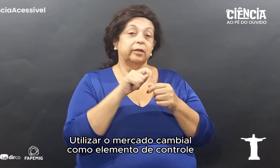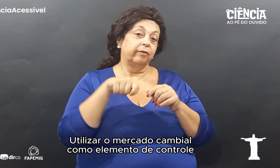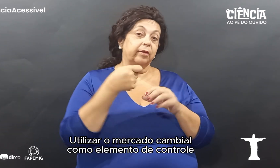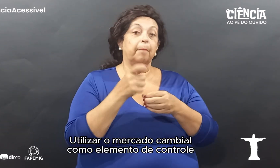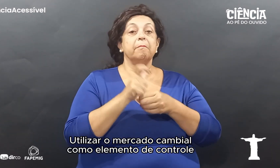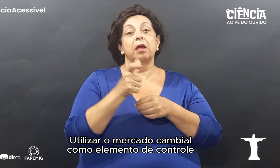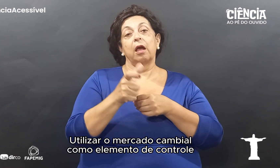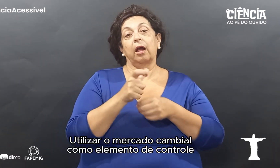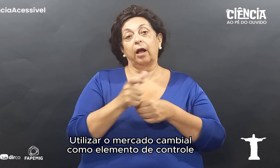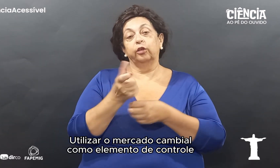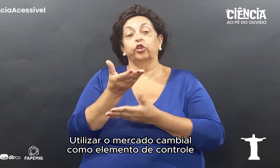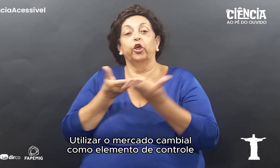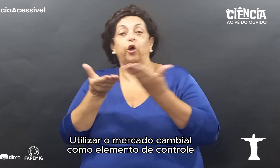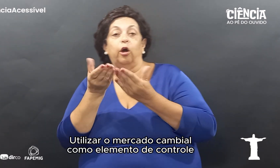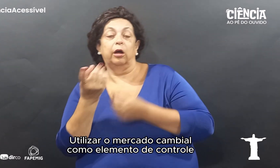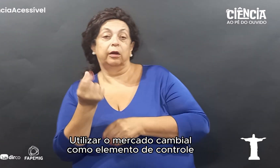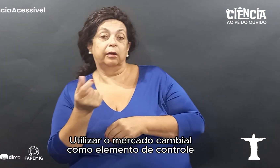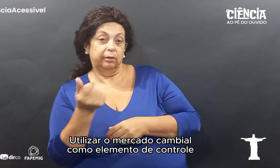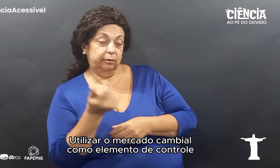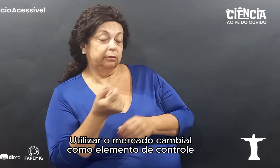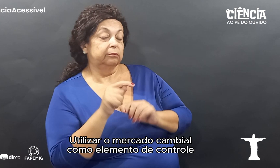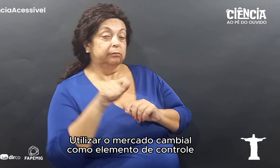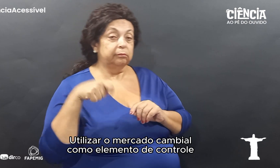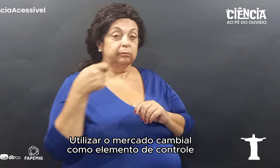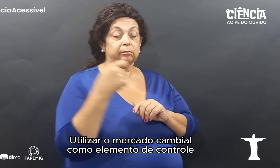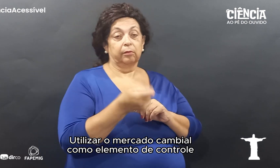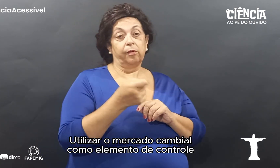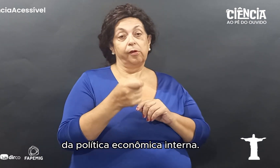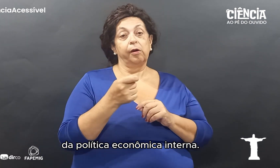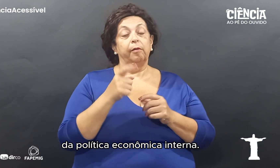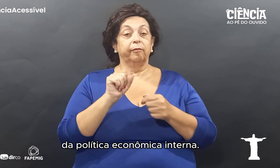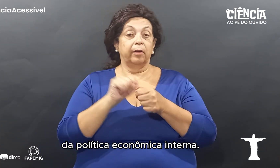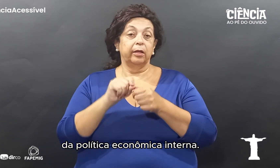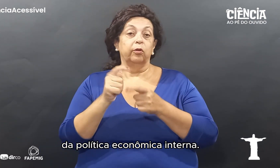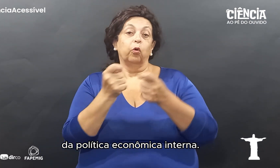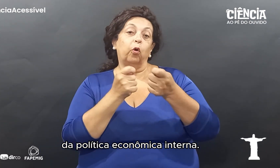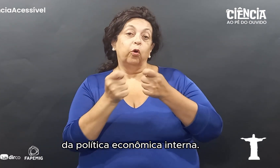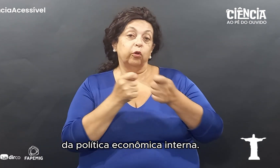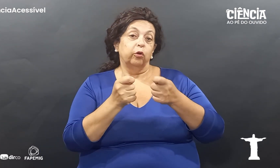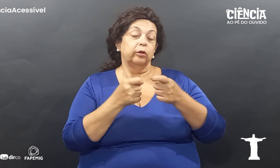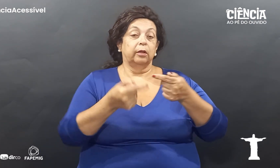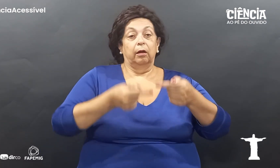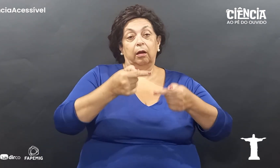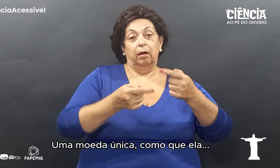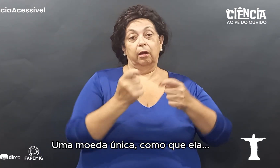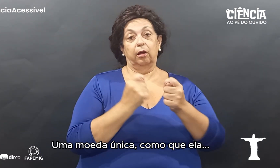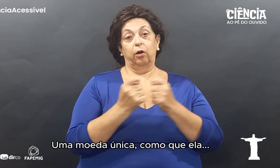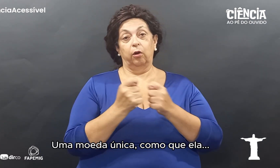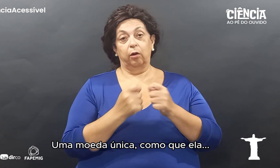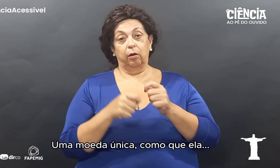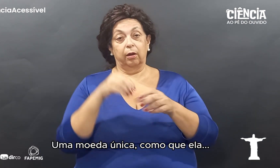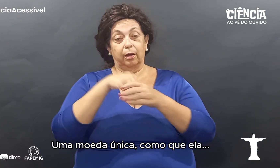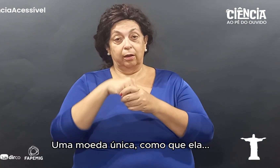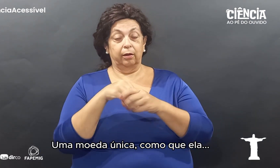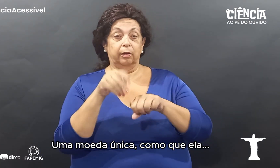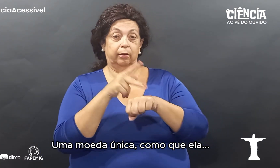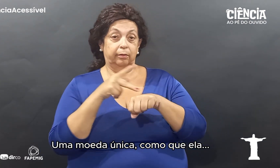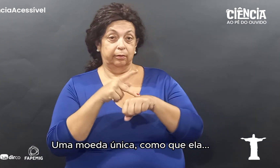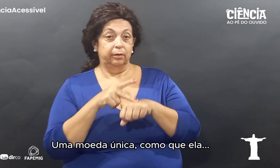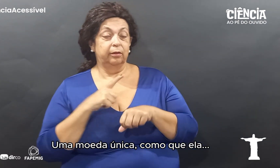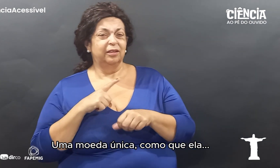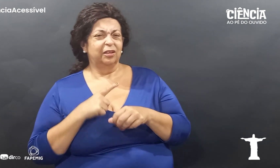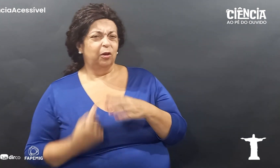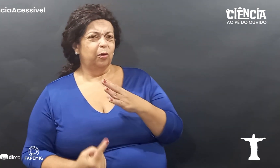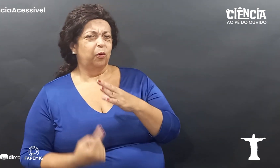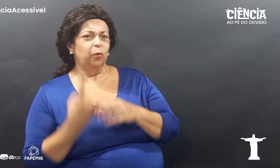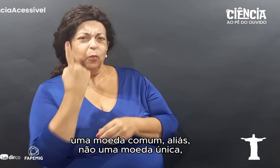Uhum. Utilizar o mercado cambial como elemento de controle da política econômica interna. Uma moeda única, como